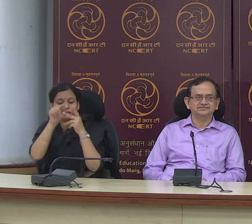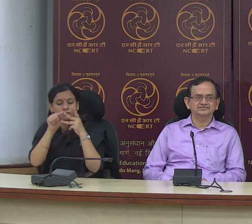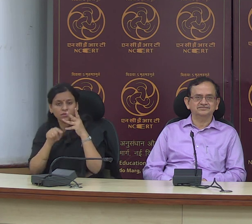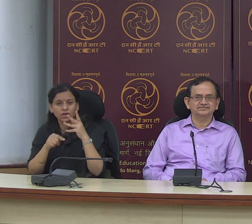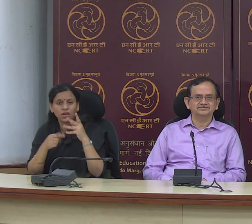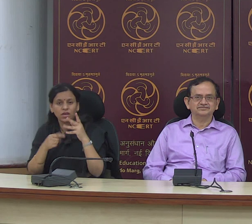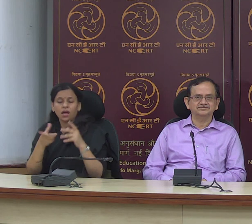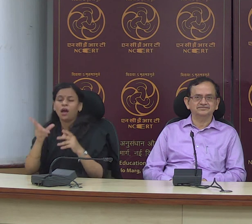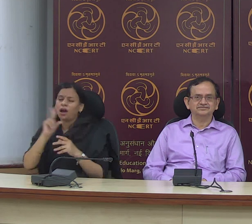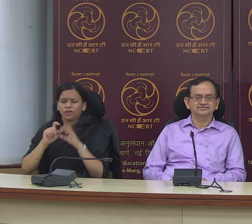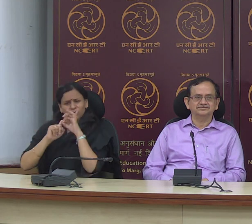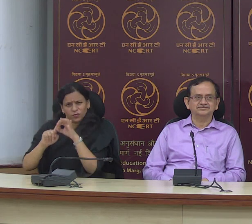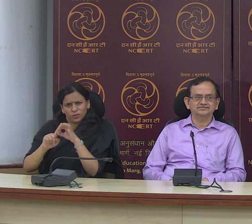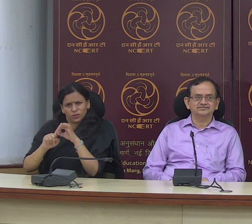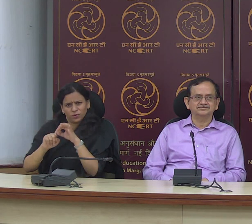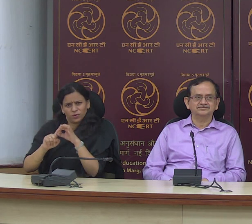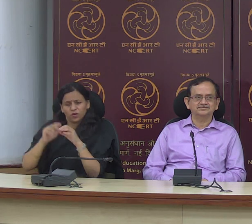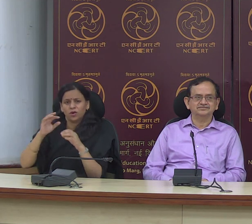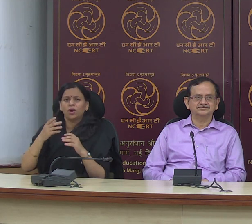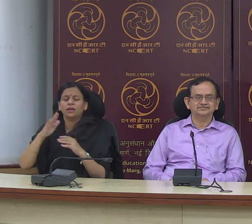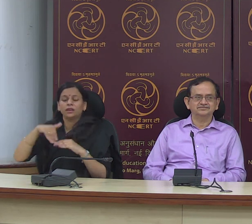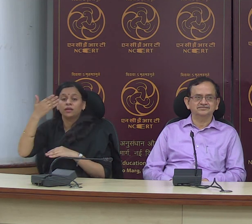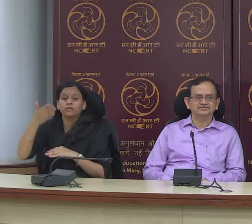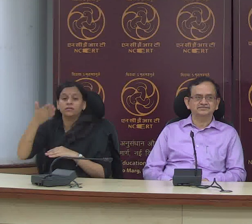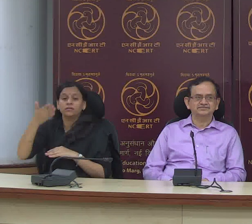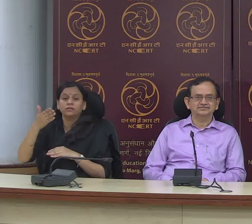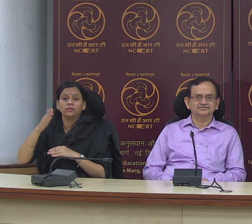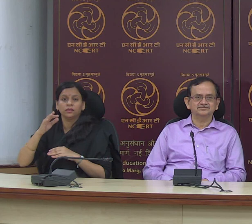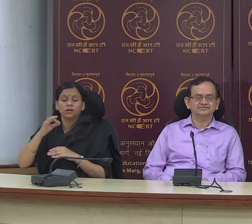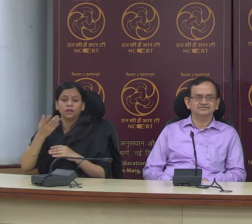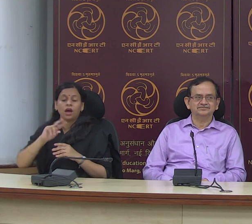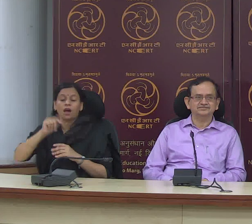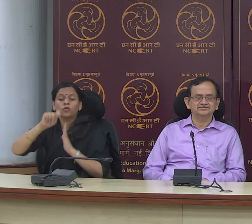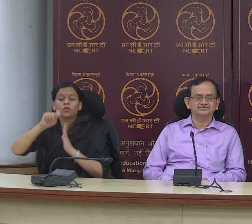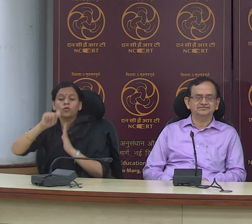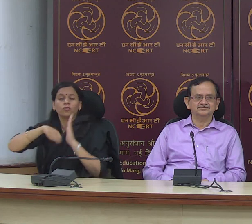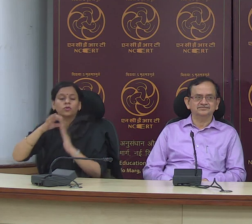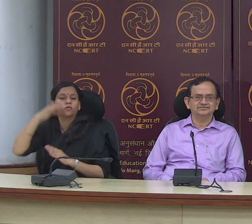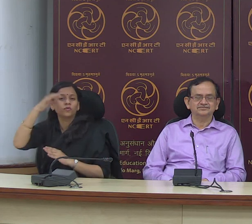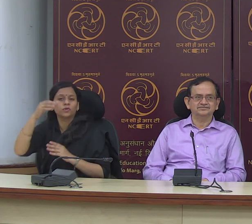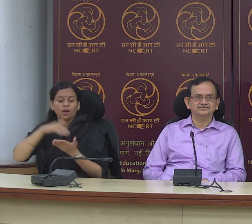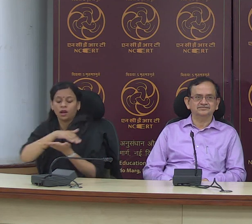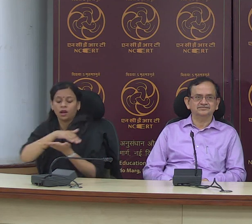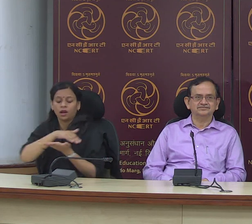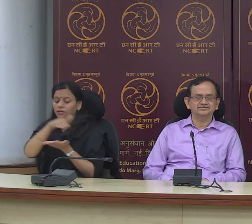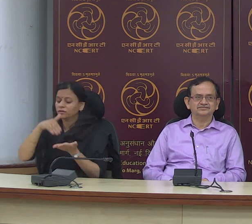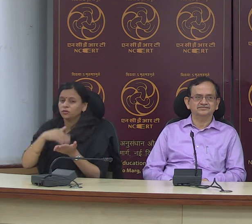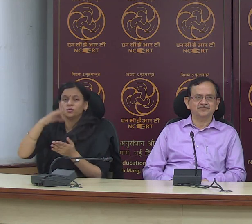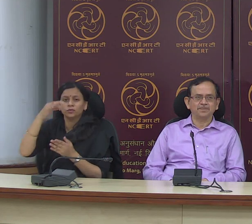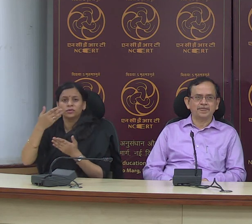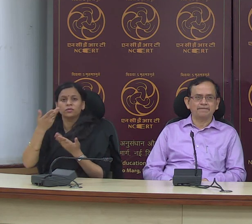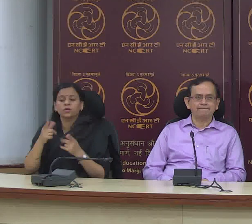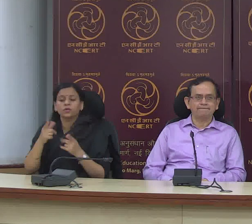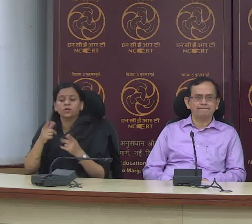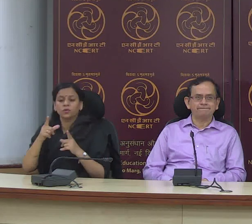मैं ये और बस आपसे जानना चाहूँगा कि वॉट आर द फ्यूचर प्लान्स, वॉट नेक्स्ट फॉर दिस फॉर सम अदर प्रोजेक्ट जो ISLRTC कर रहा है,